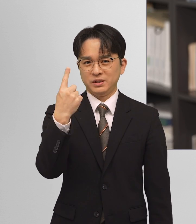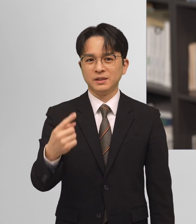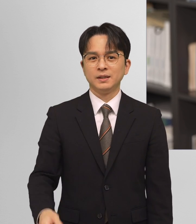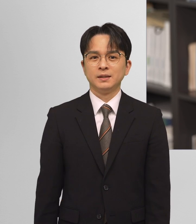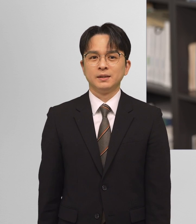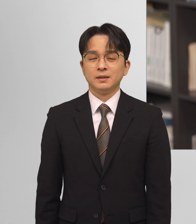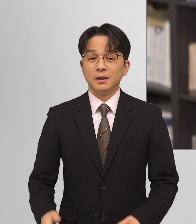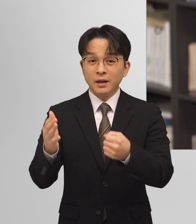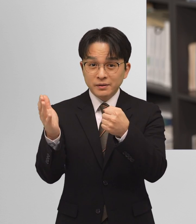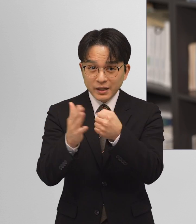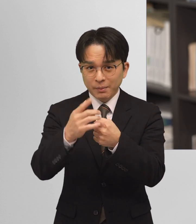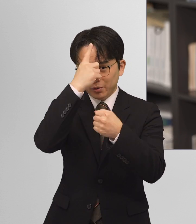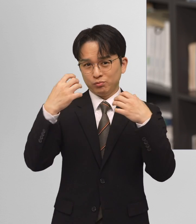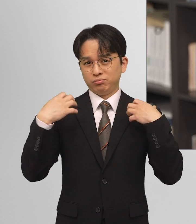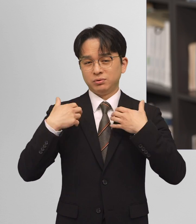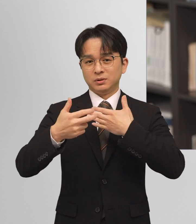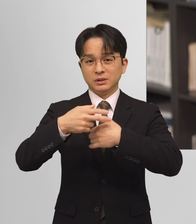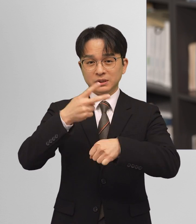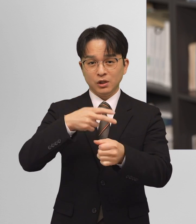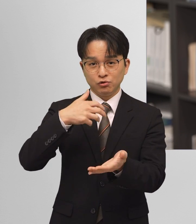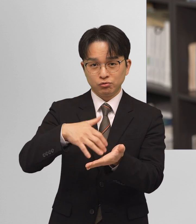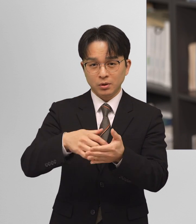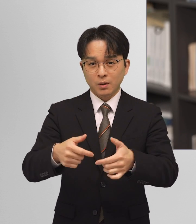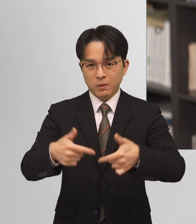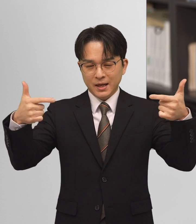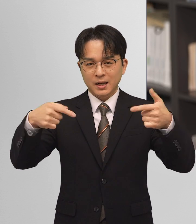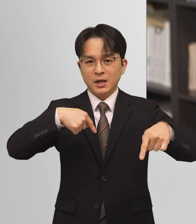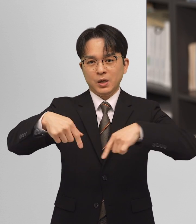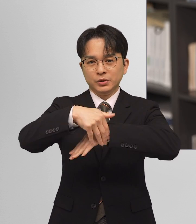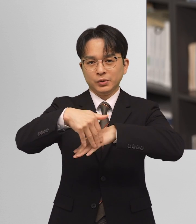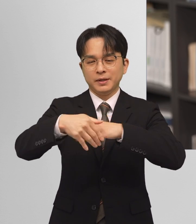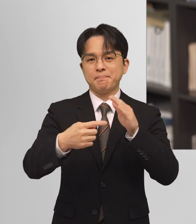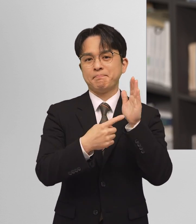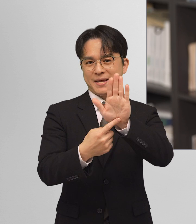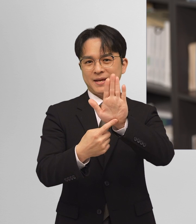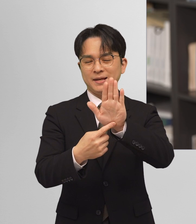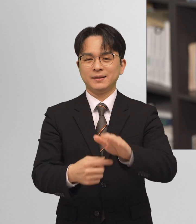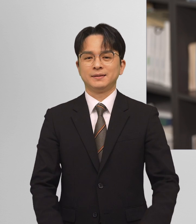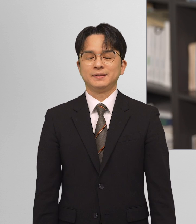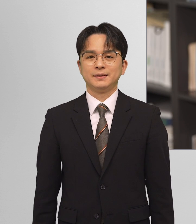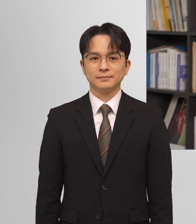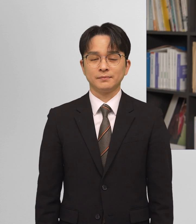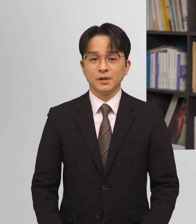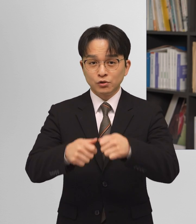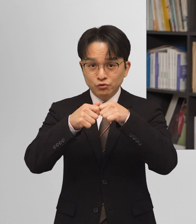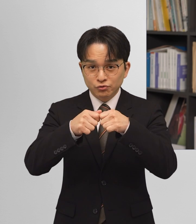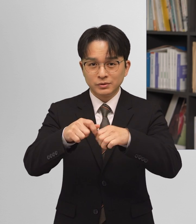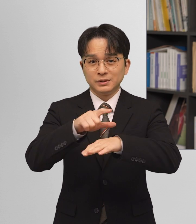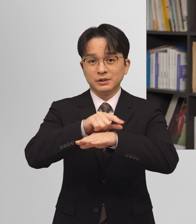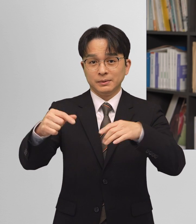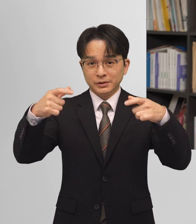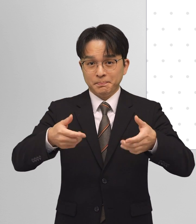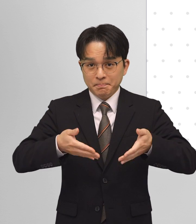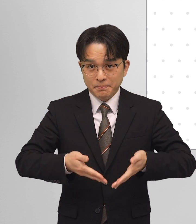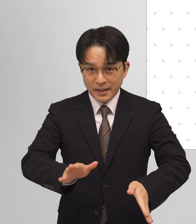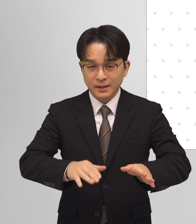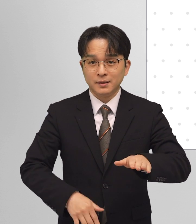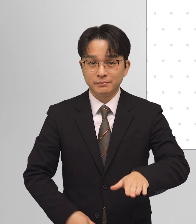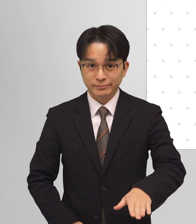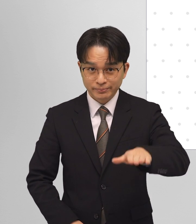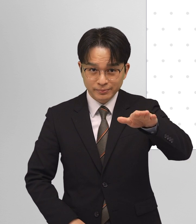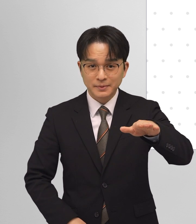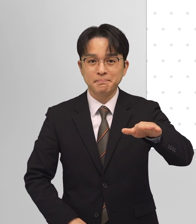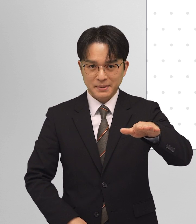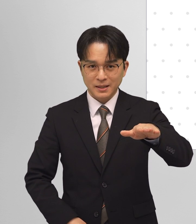인력을 증원하고 증원된 의사 인력을 지역 병원까지 유입시킬 수 있는 제도적 장치가 필요한데요. 이번에 나온 대책을 보면 의대